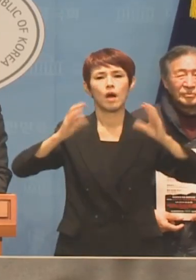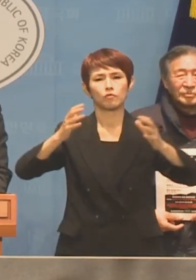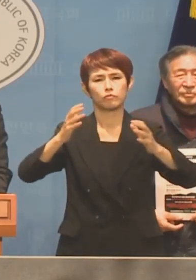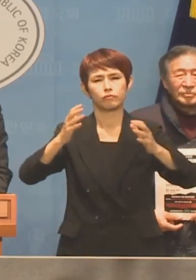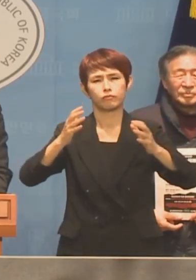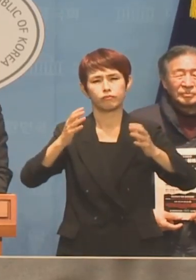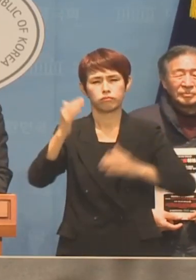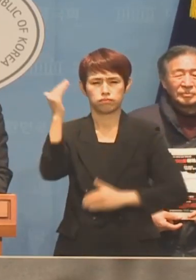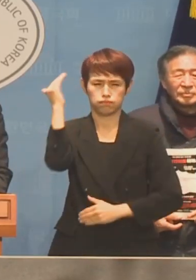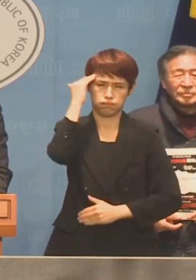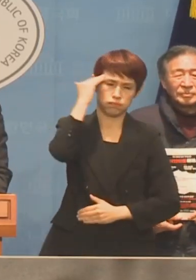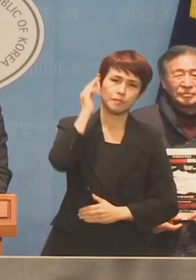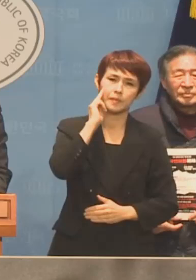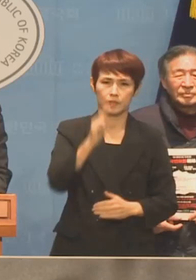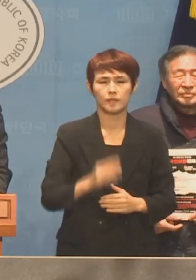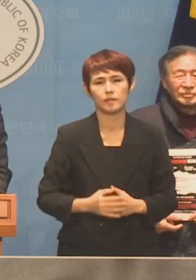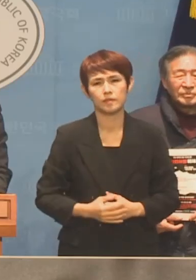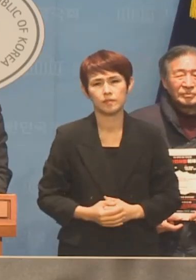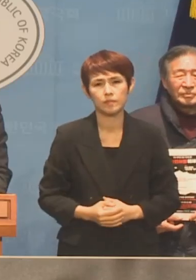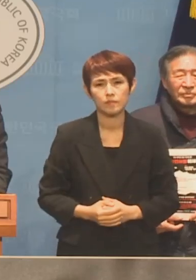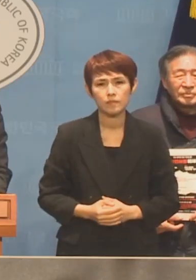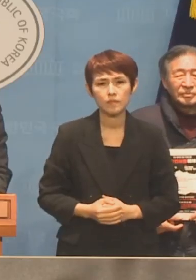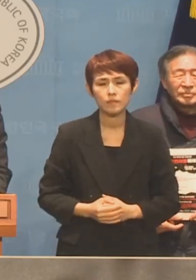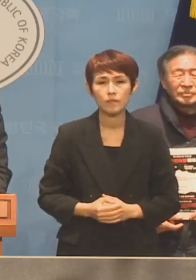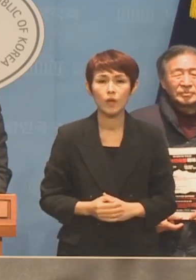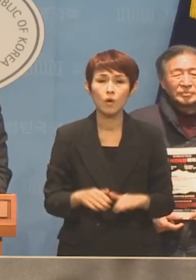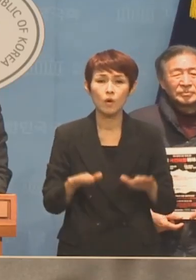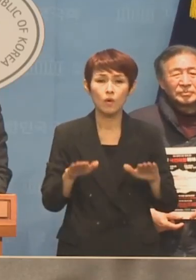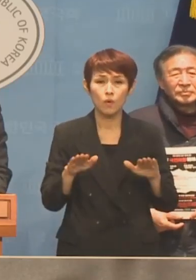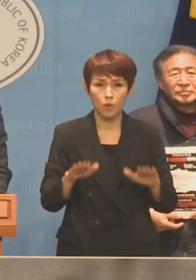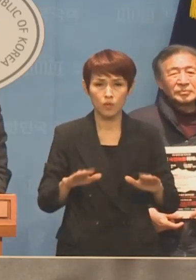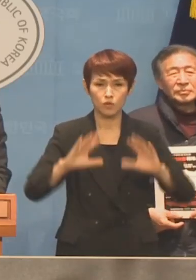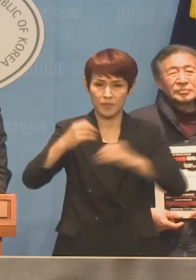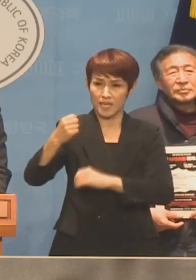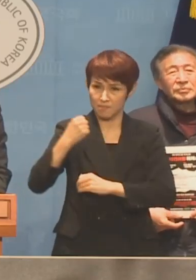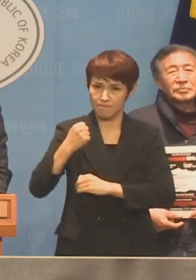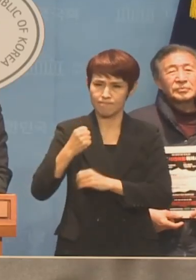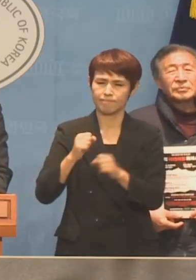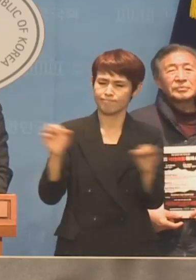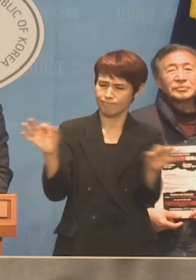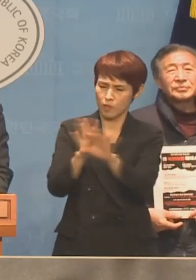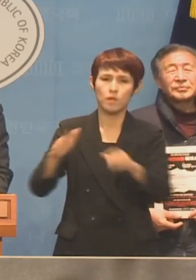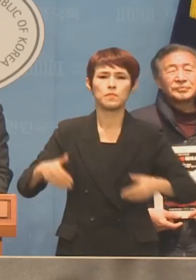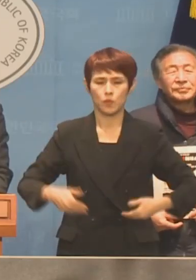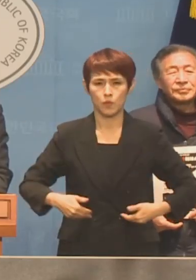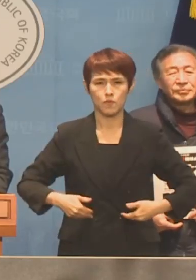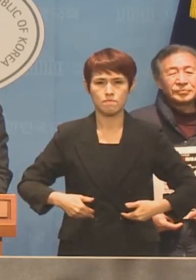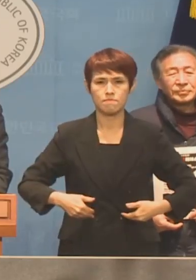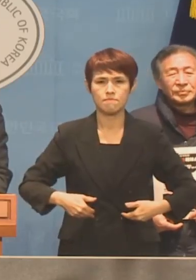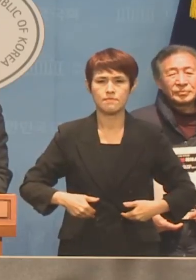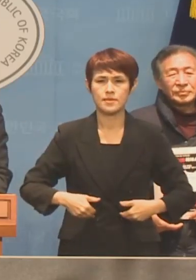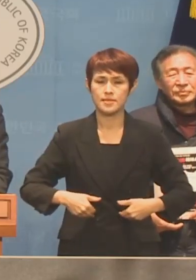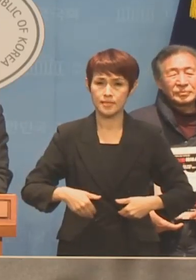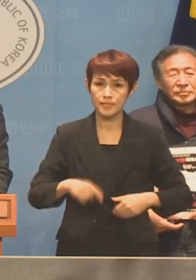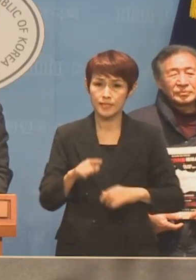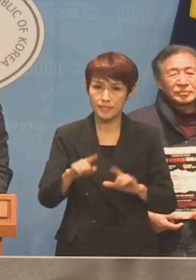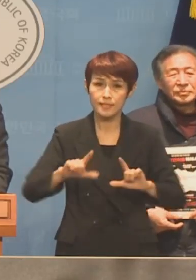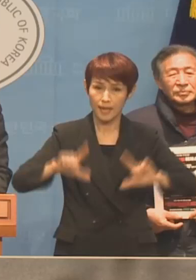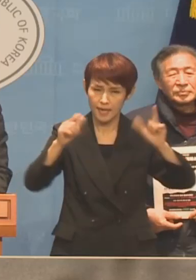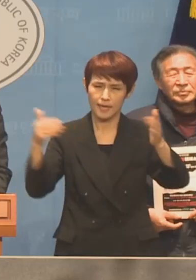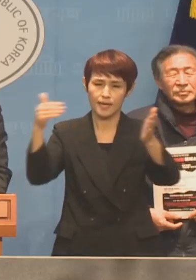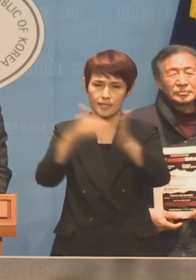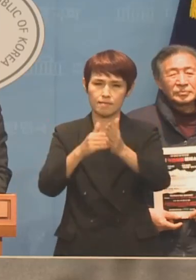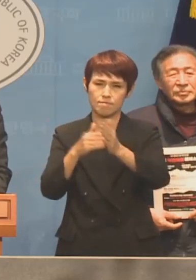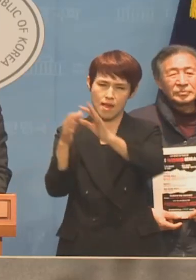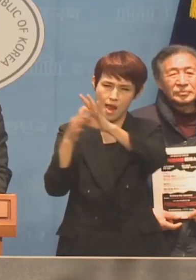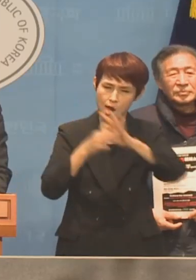나락으로 빠뜨리고 있습니다. 그래서 오늘 국민의 힘이 해체되고 역사 속으로 사라지는 그날까지